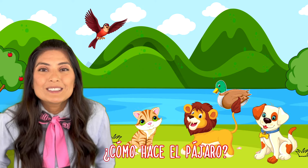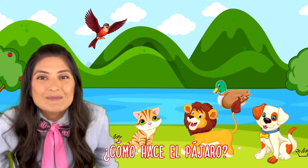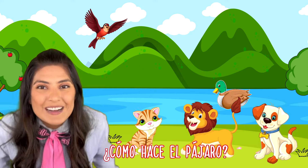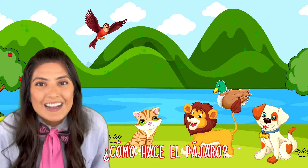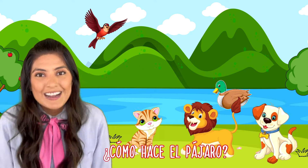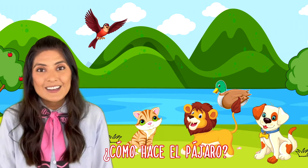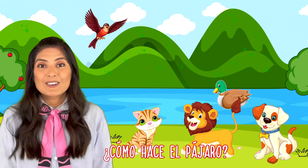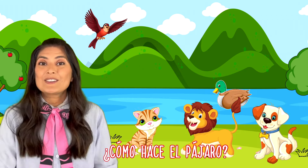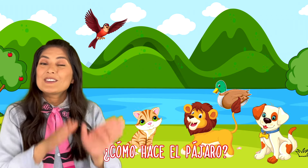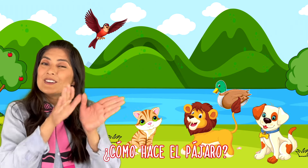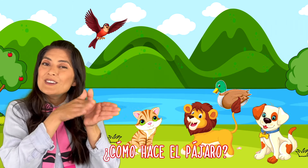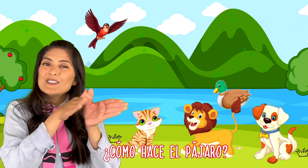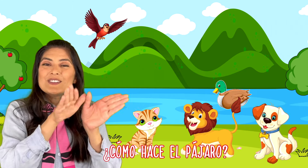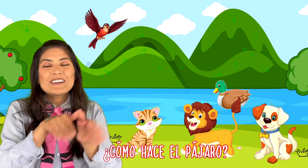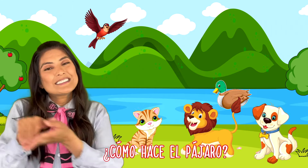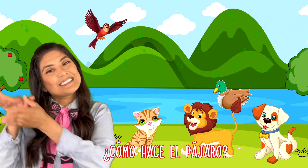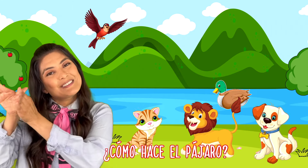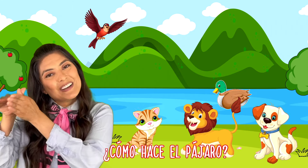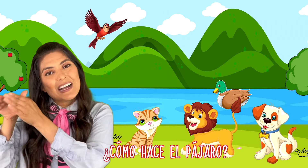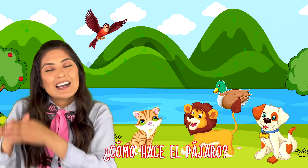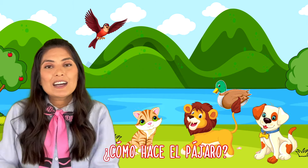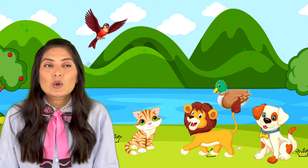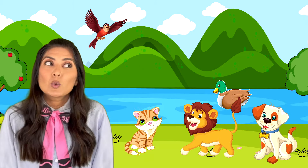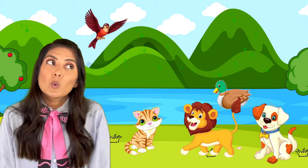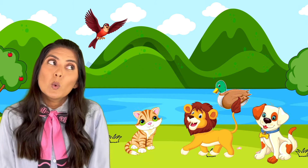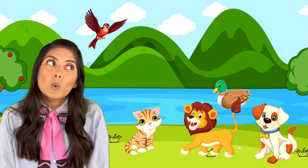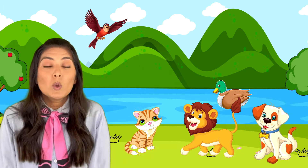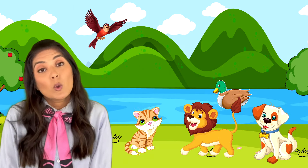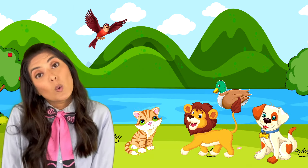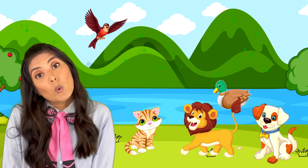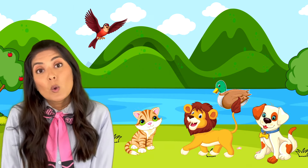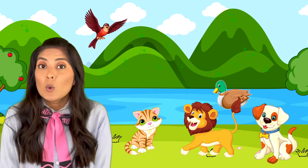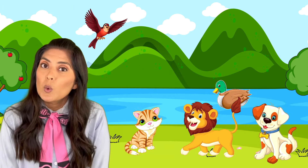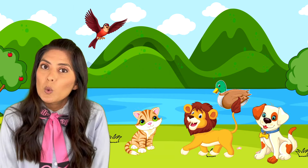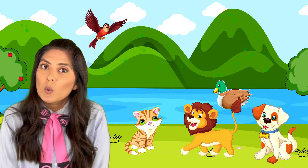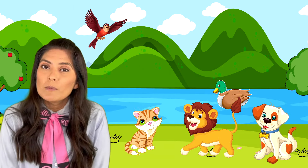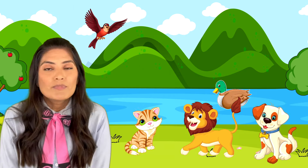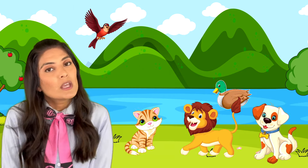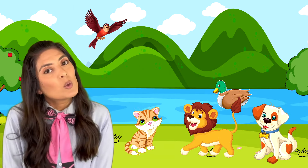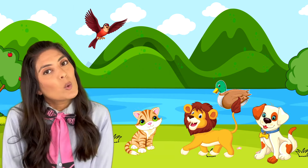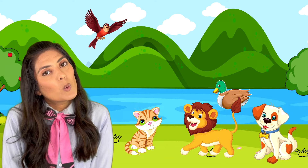pájaro? ¿Cómo hace el pájaro?